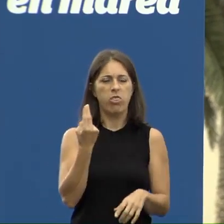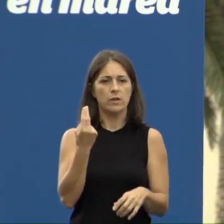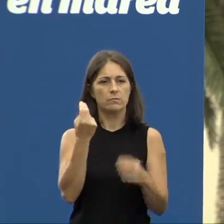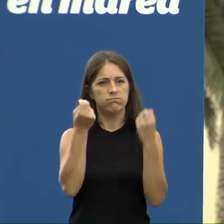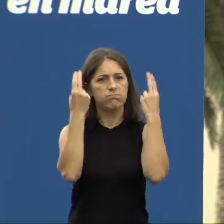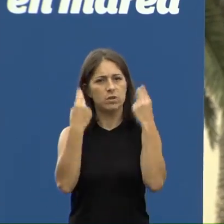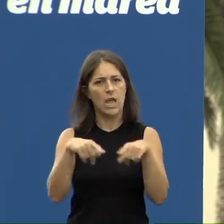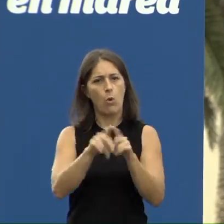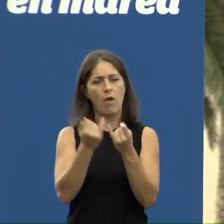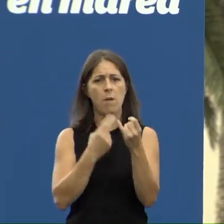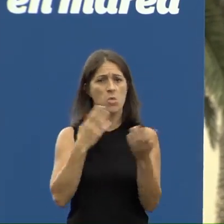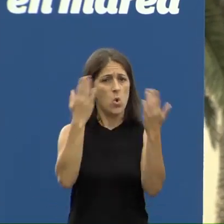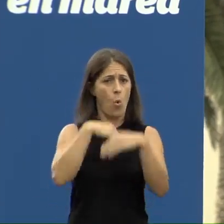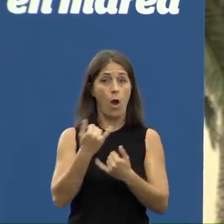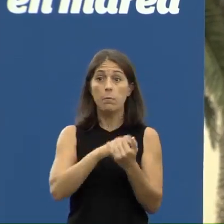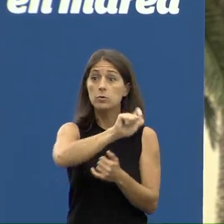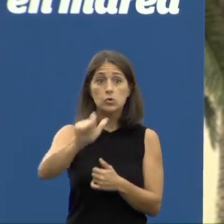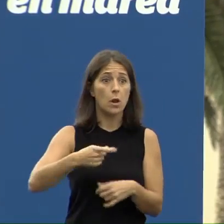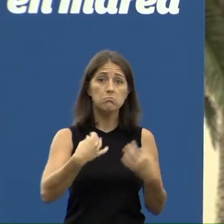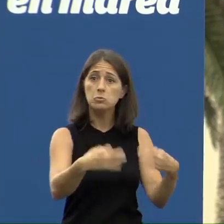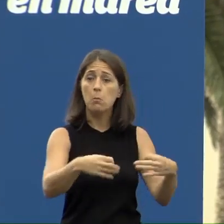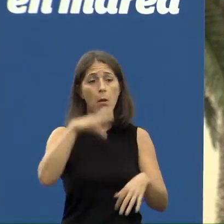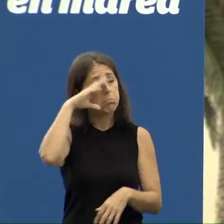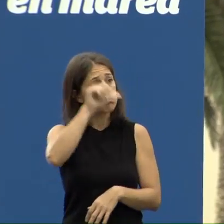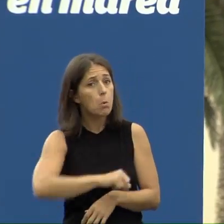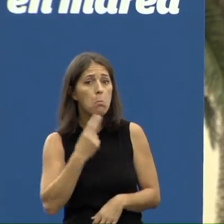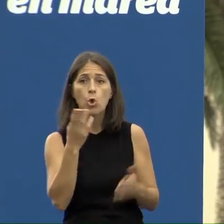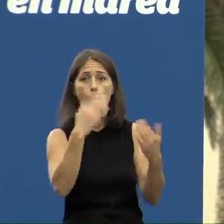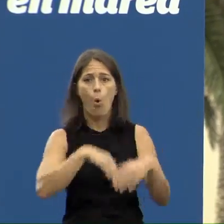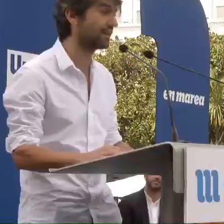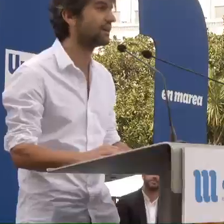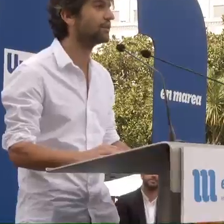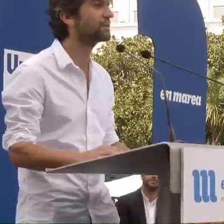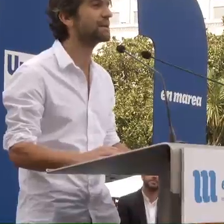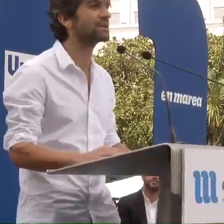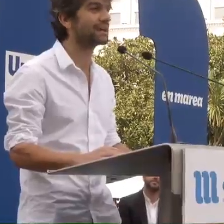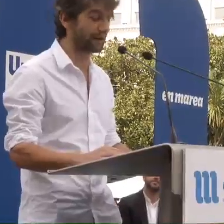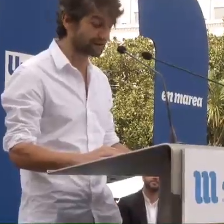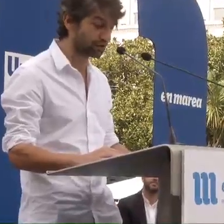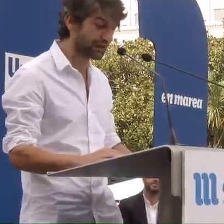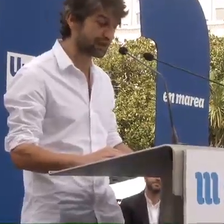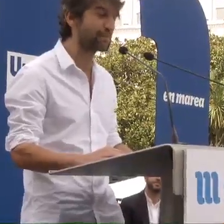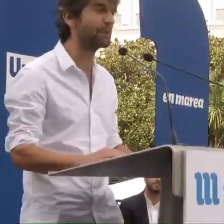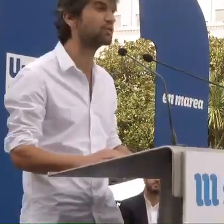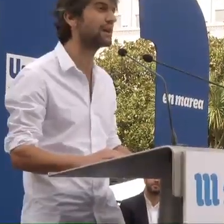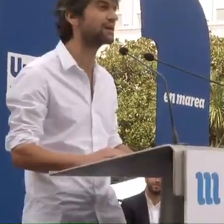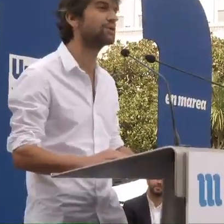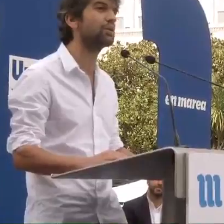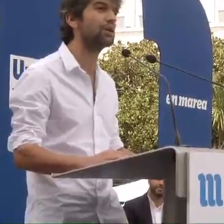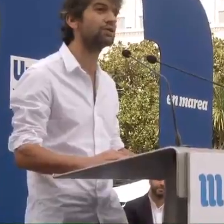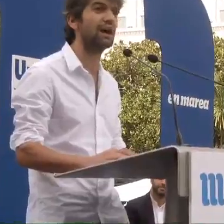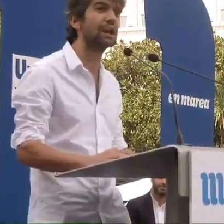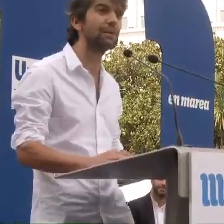teñen medo a unha cousa, a escoitar a xente do común. Voces transparentes. Nos viñemos aquí para escoitar e para